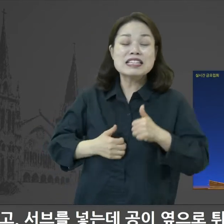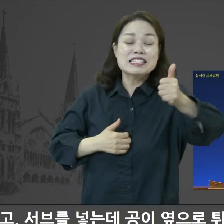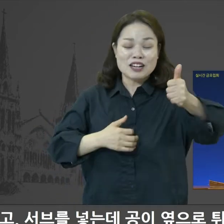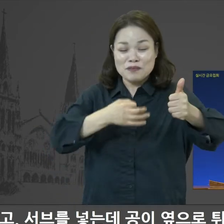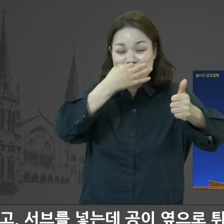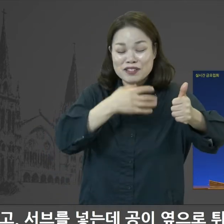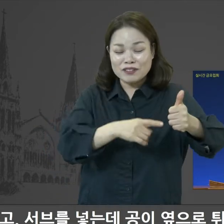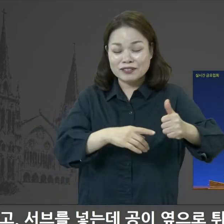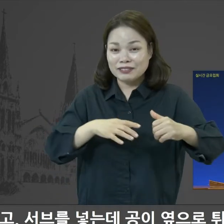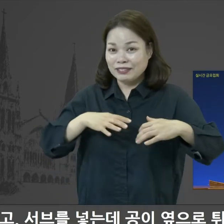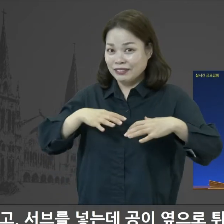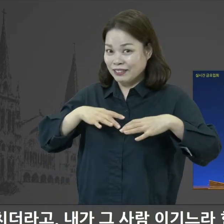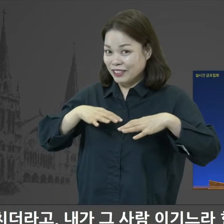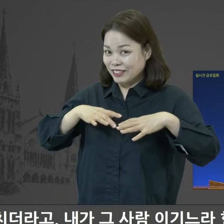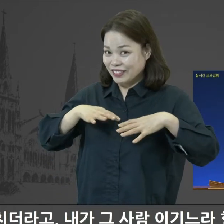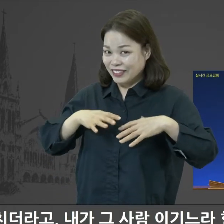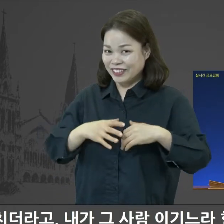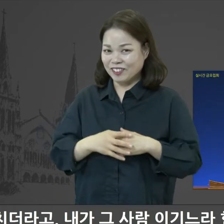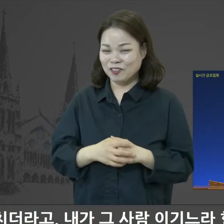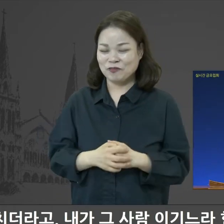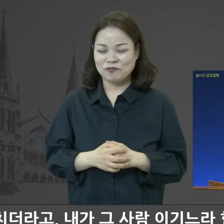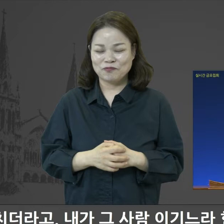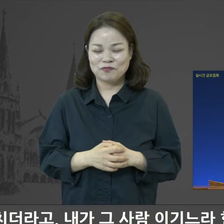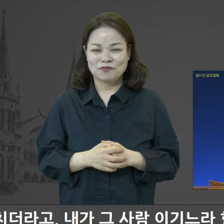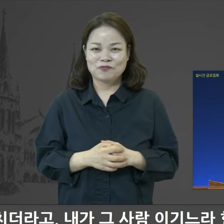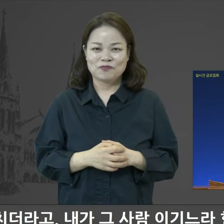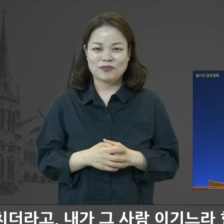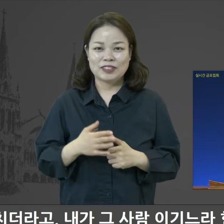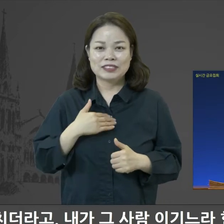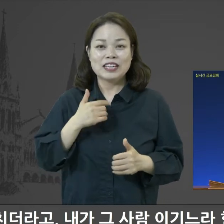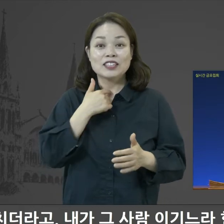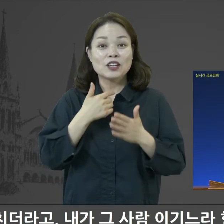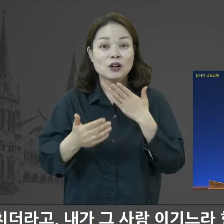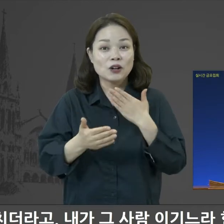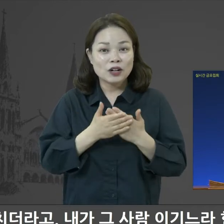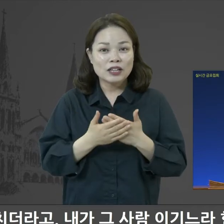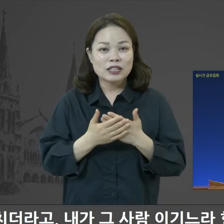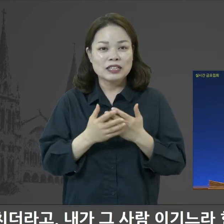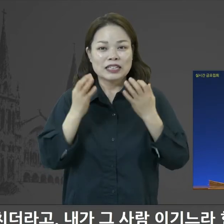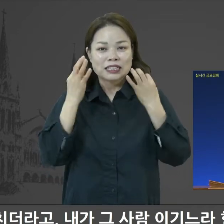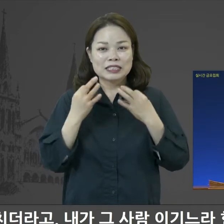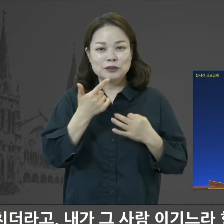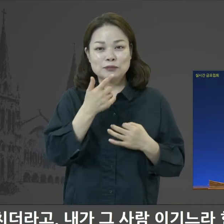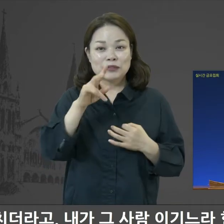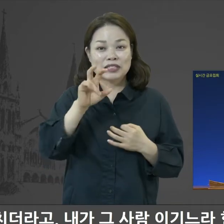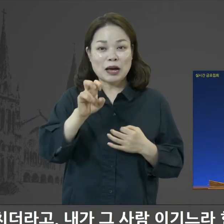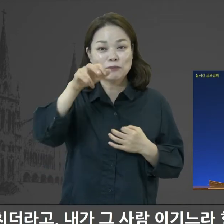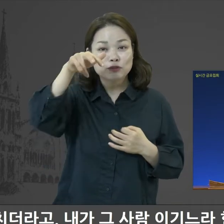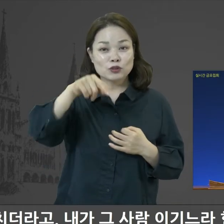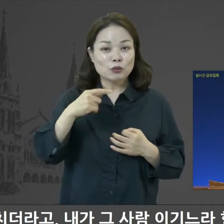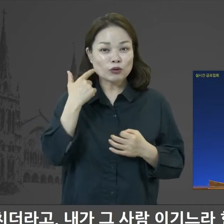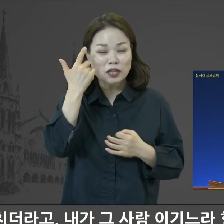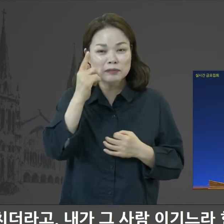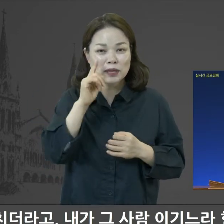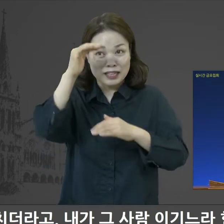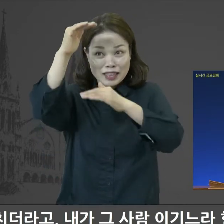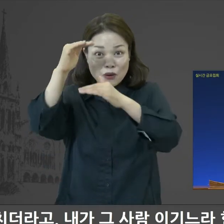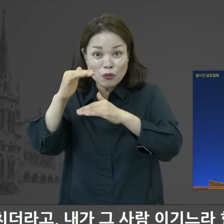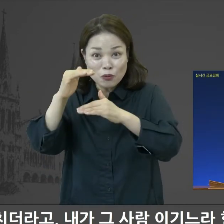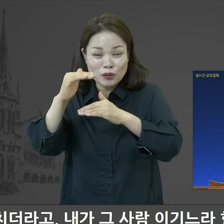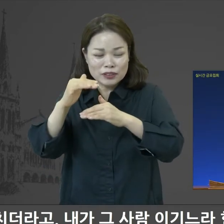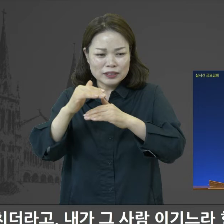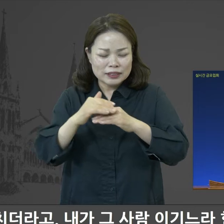교묘하게 자랑하죠. 이거는 제가 경험한 게 아니고 김남준 목사님 글에서 나오는 겁니다. 근데